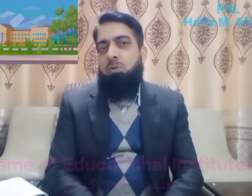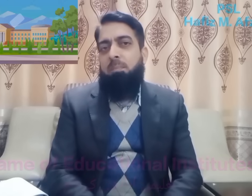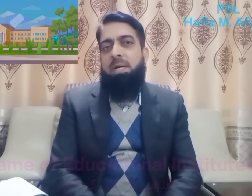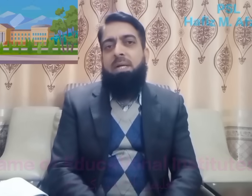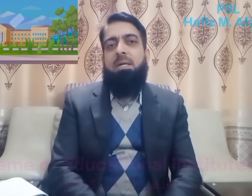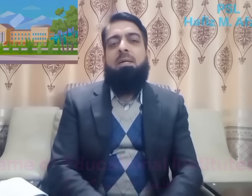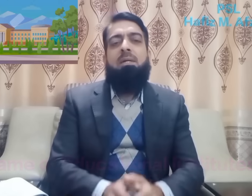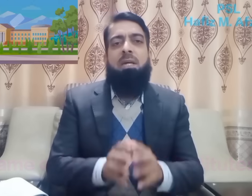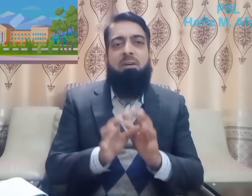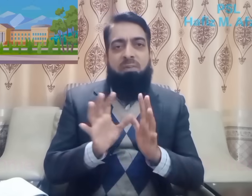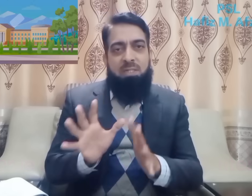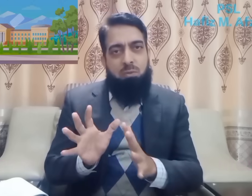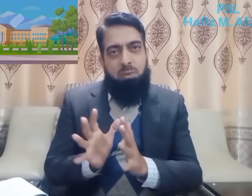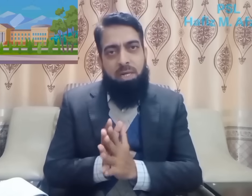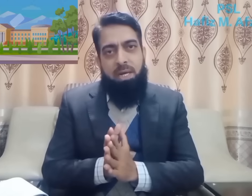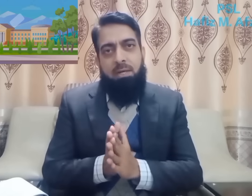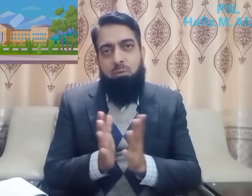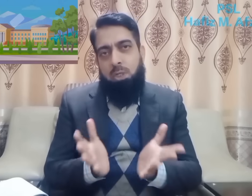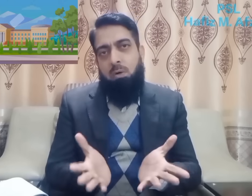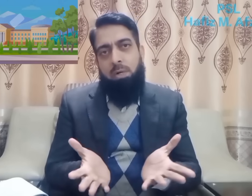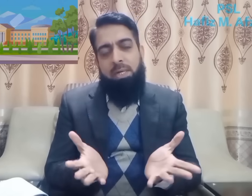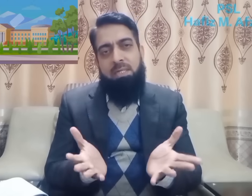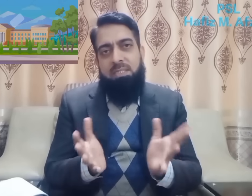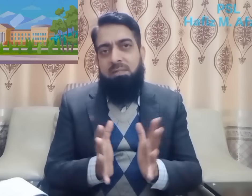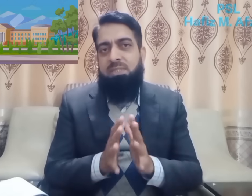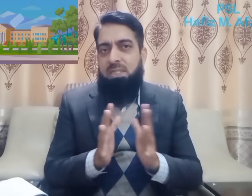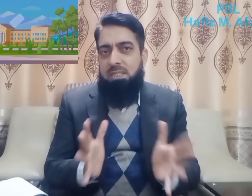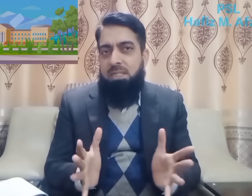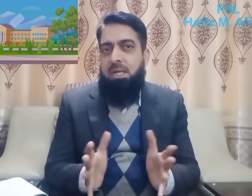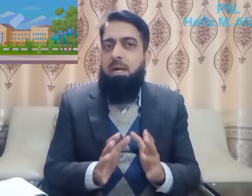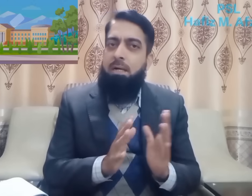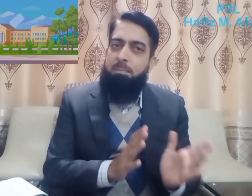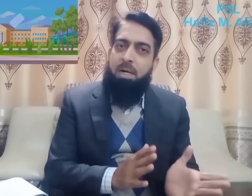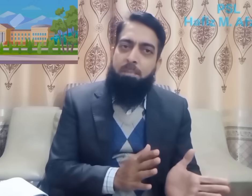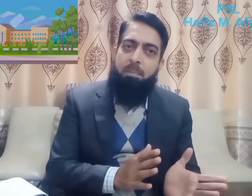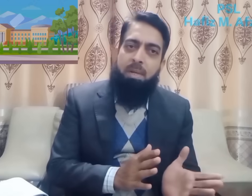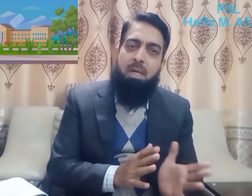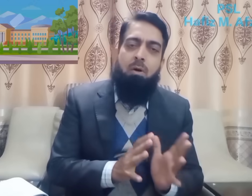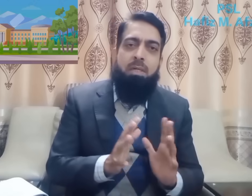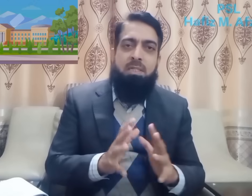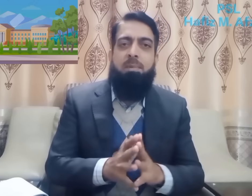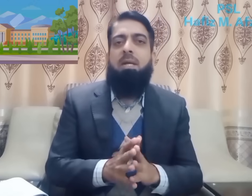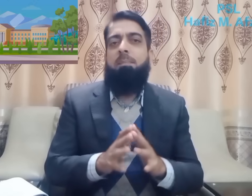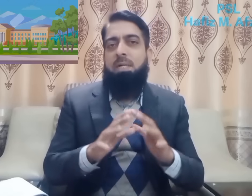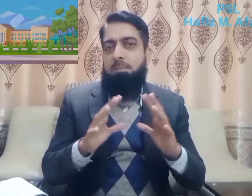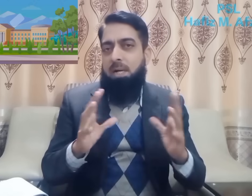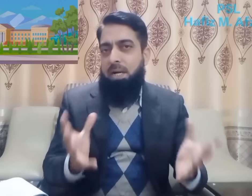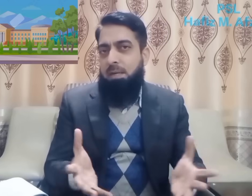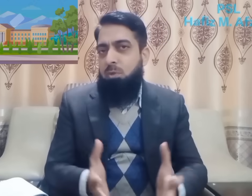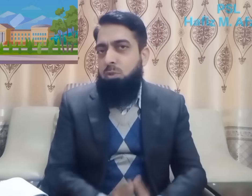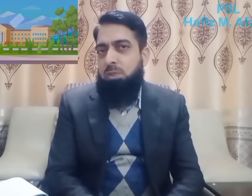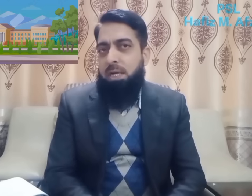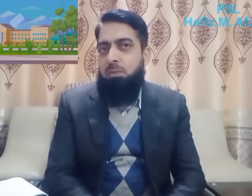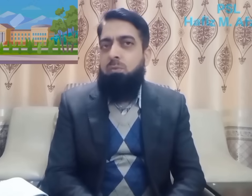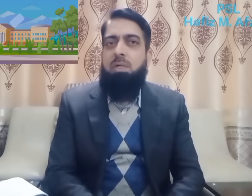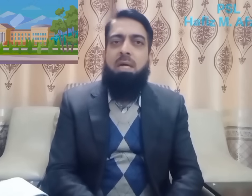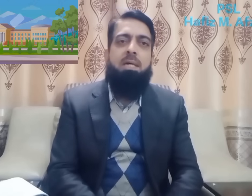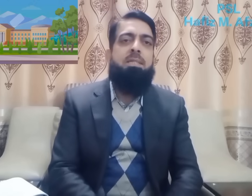जो हमारा एक फिक्स कोटा है, उसके अकॉर्डिंग रिजर्व सीट्स हैं हर डिपार्टमेंट में, और डिसेबल कमेटी बाकायदा मौजूद है जो उनके हर